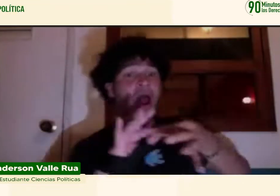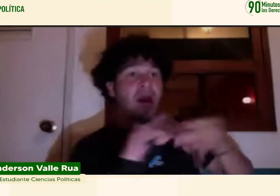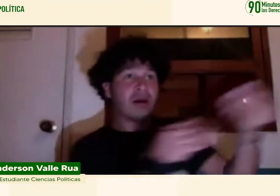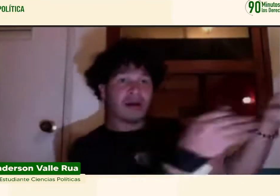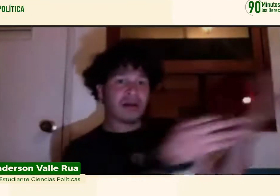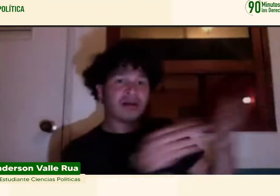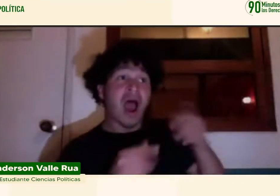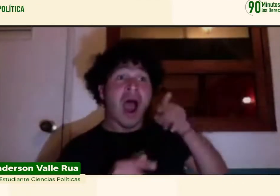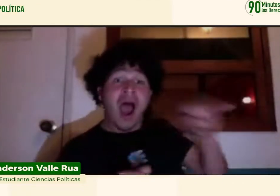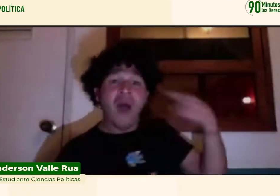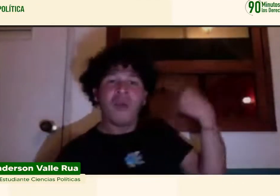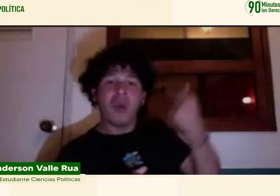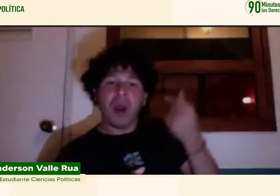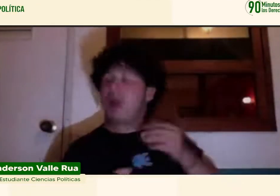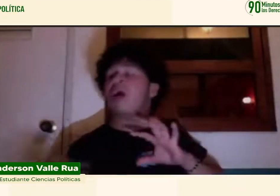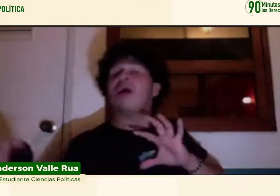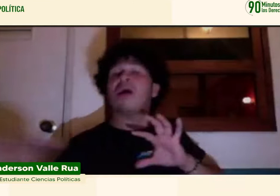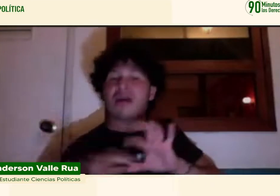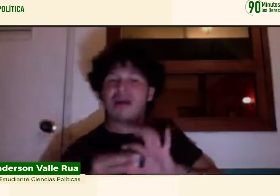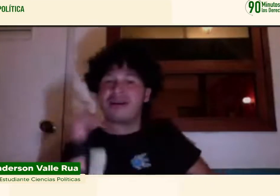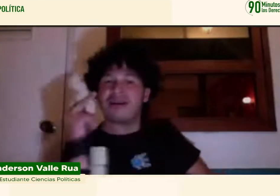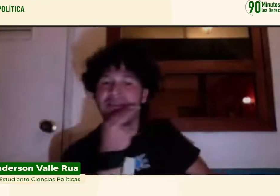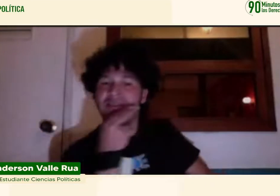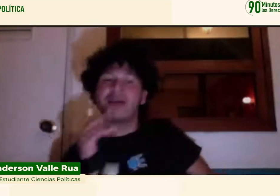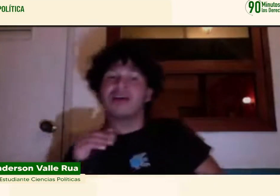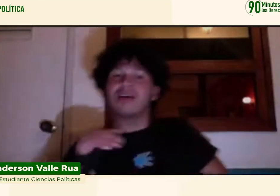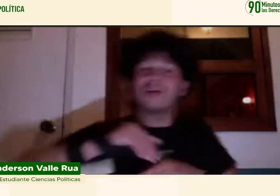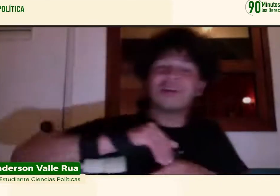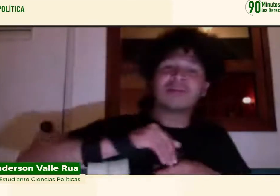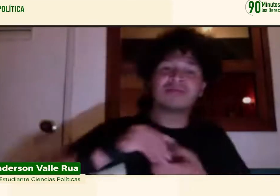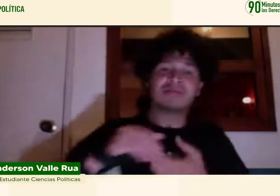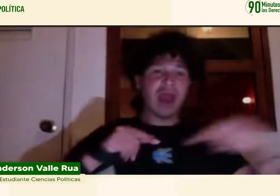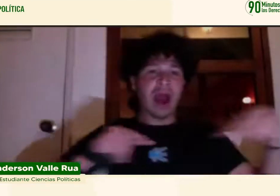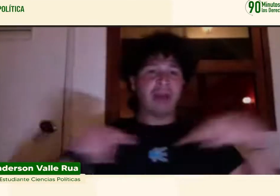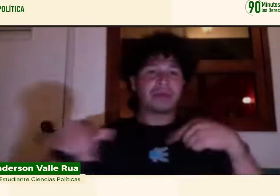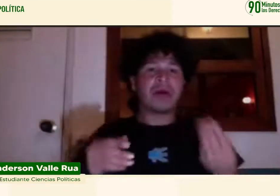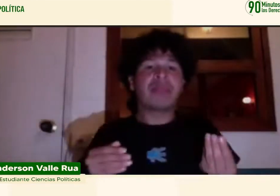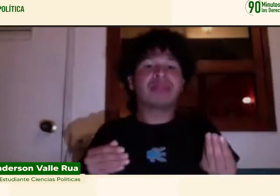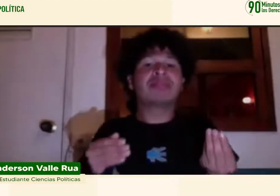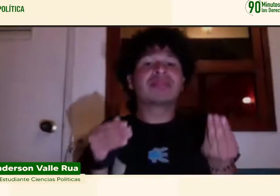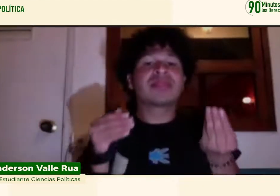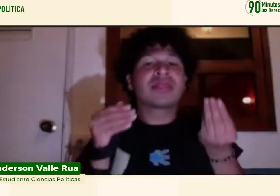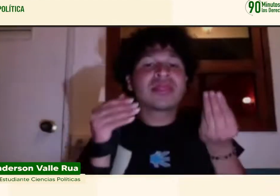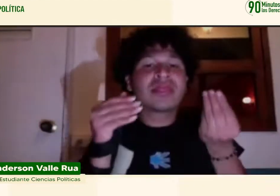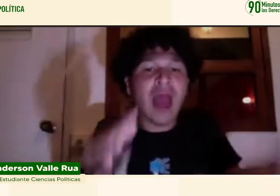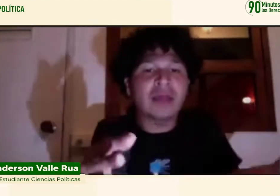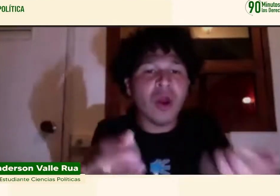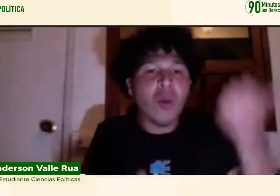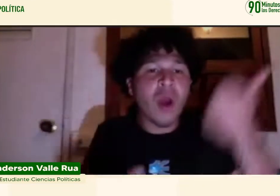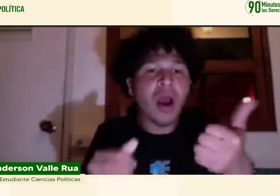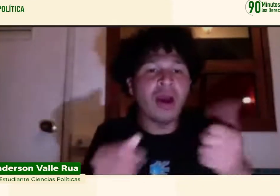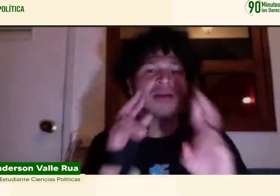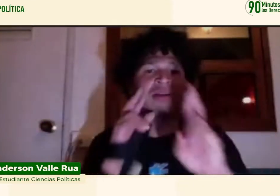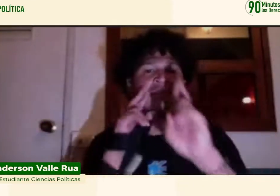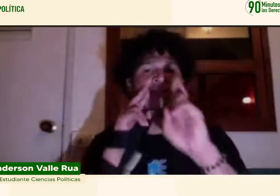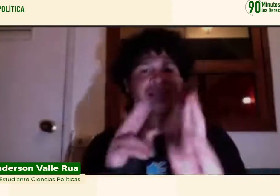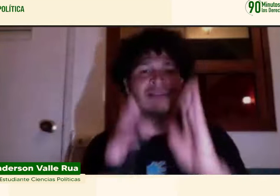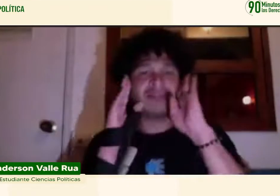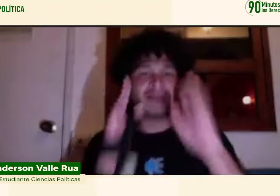seguramente hemos visto como la ciudad de medellín también ha traído esto estas posturas y en cuanto en la administración pública también